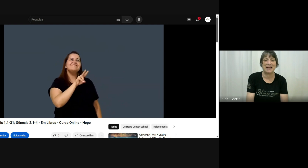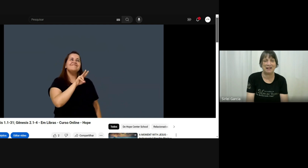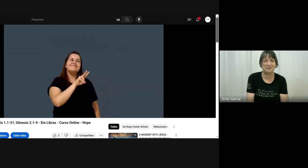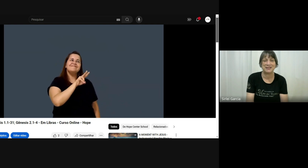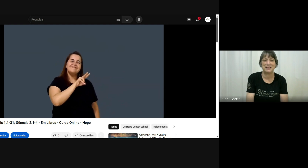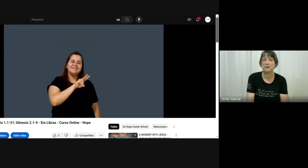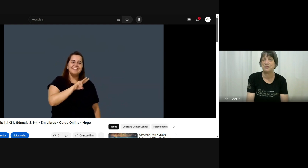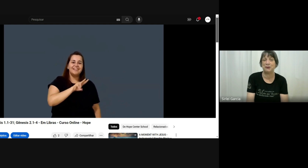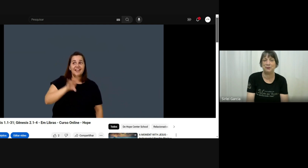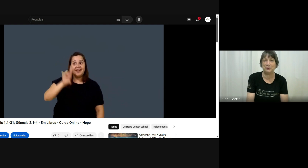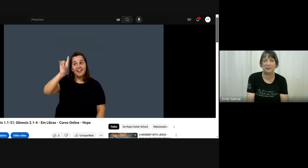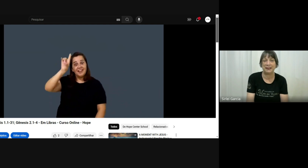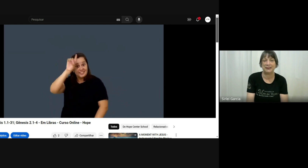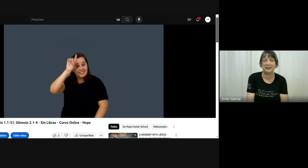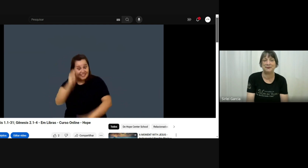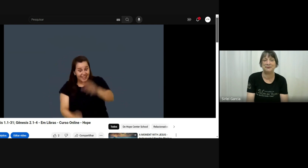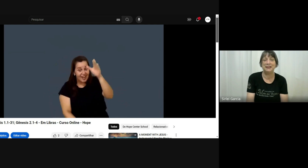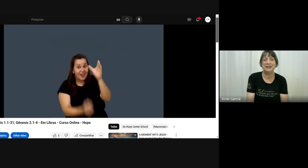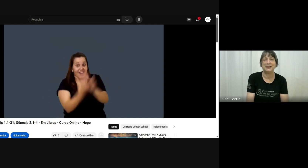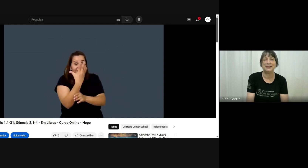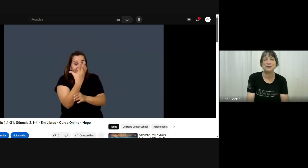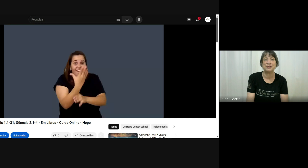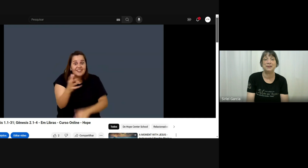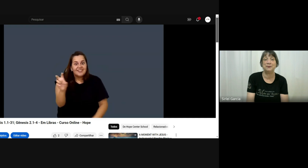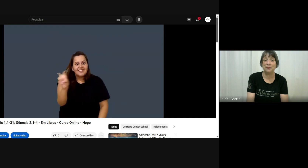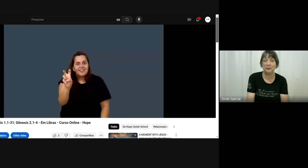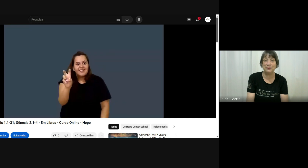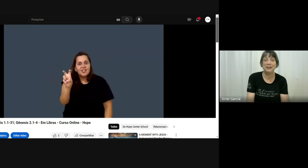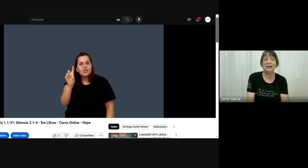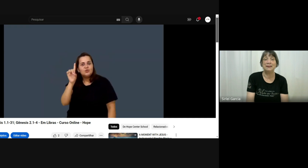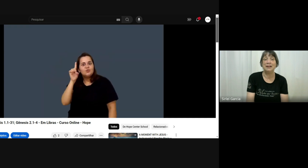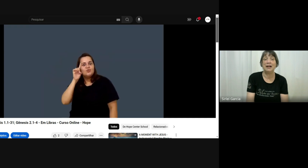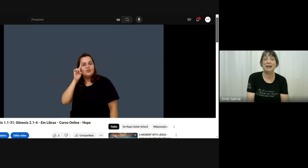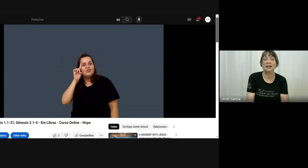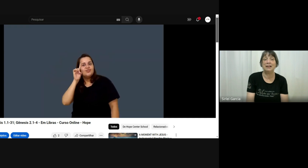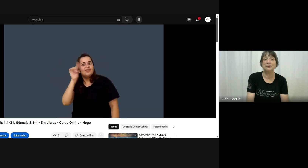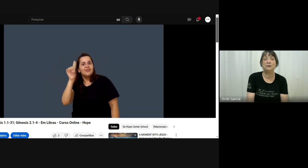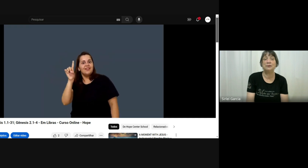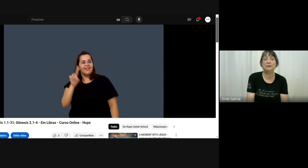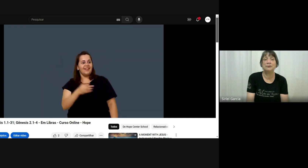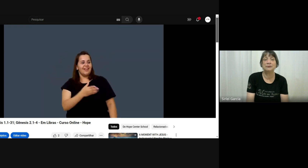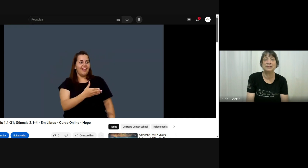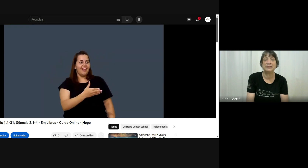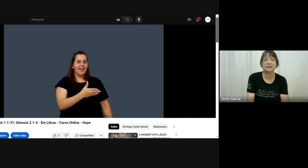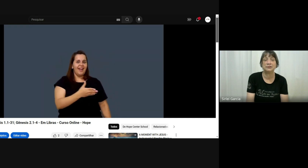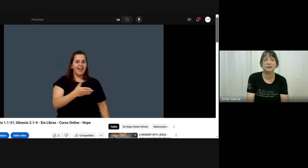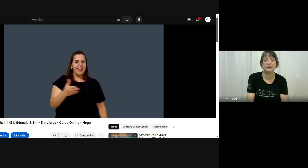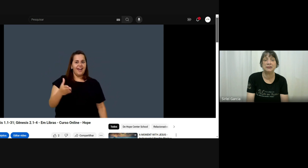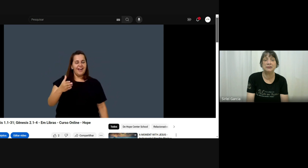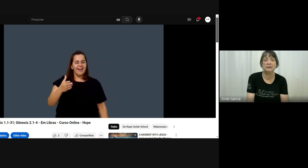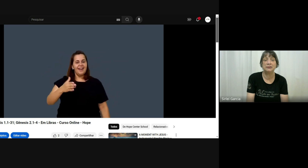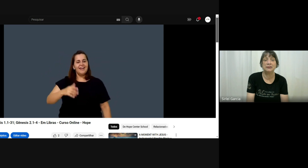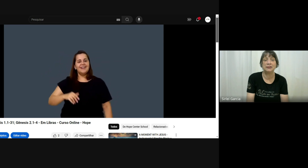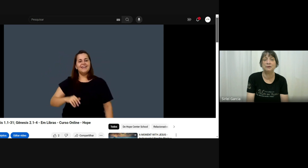diversas aves, e Deus olhou para aquilo, e Deus criou. No sexto